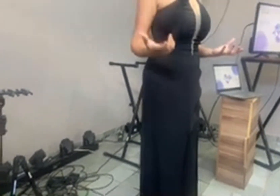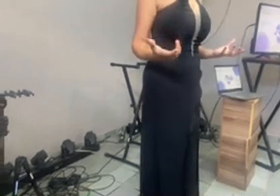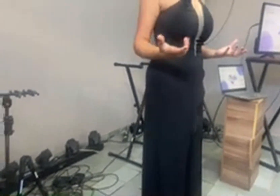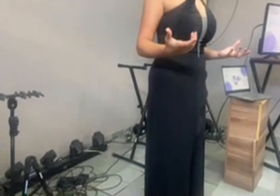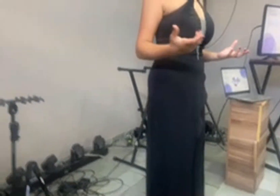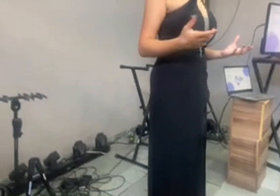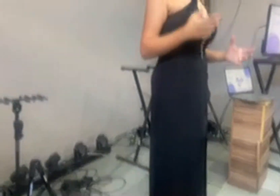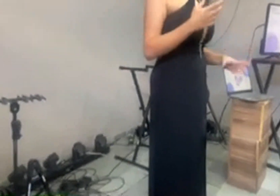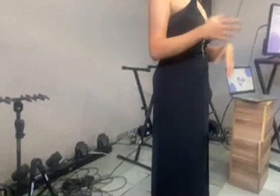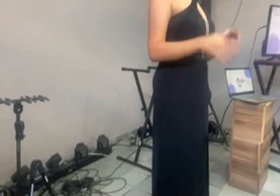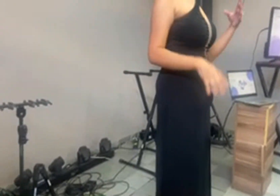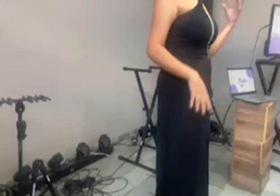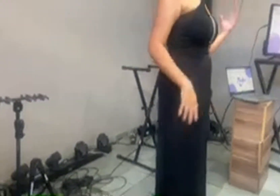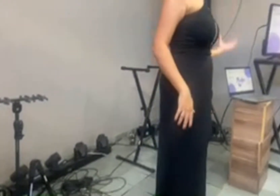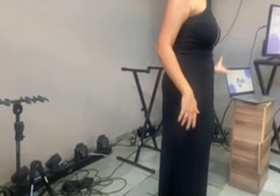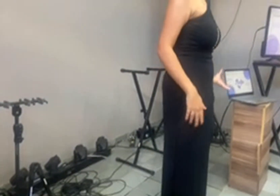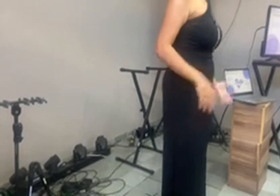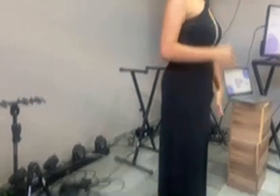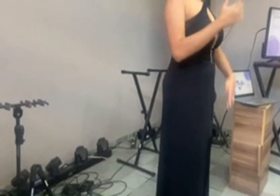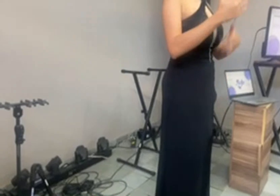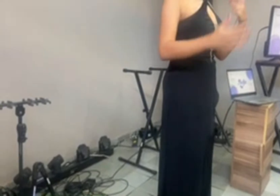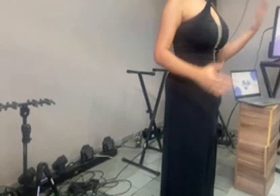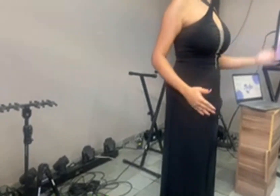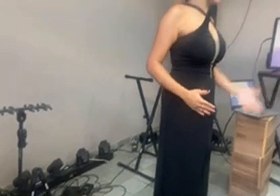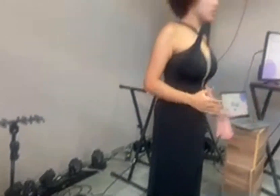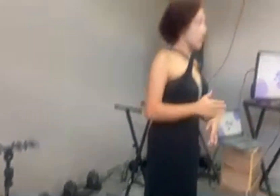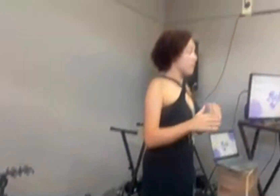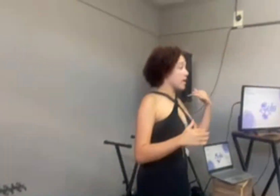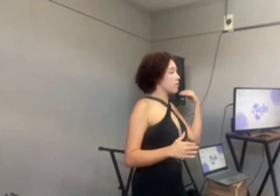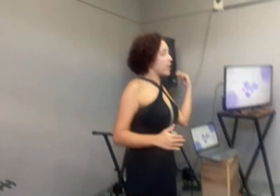o processo de comunicação, as lutas que elas vêm travando, né,